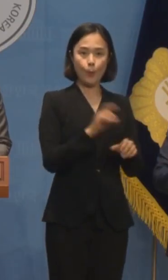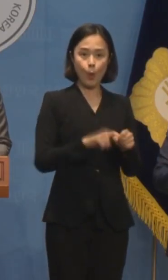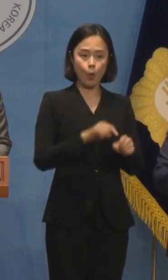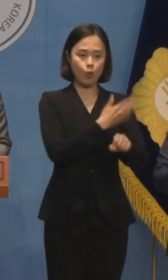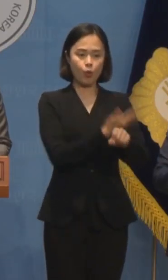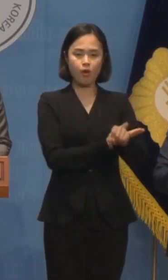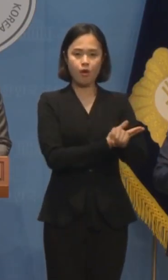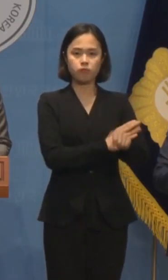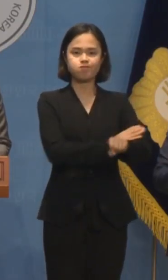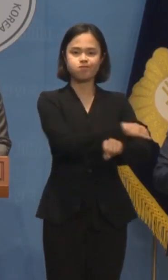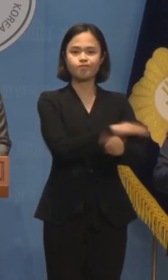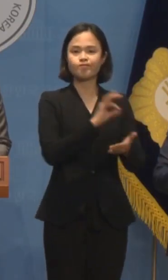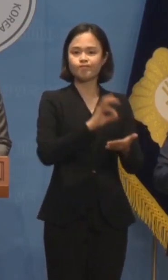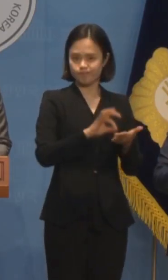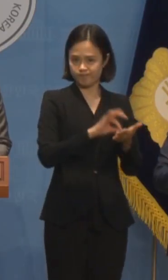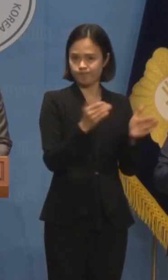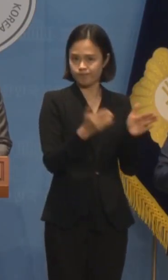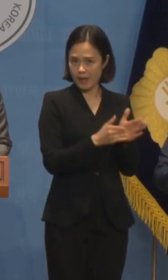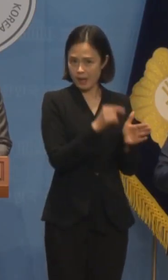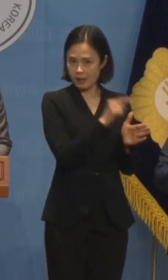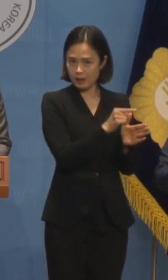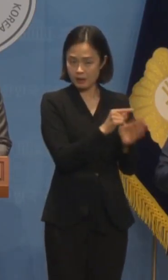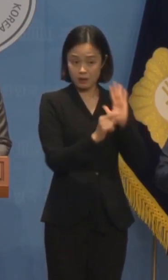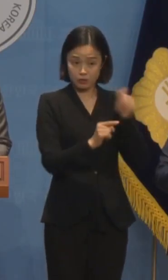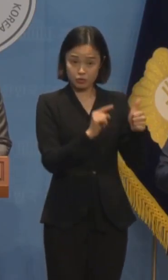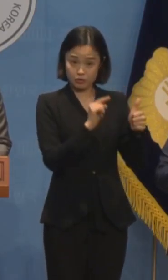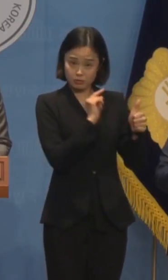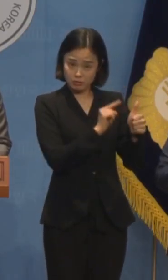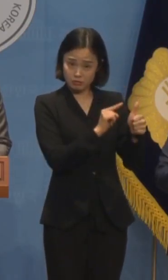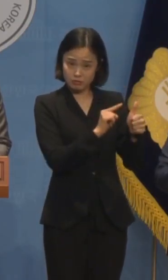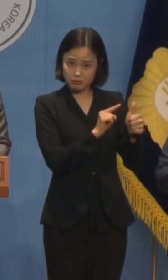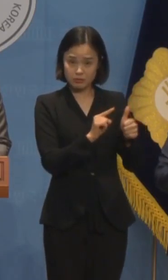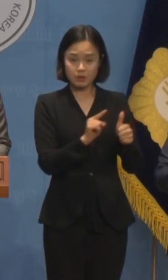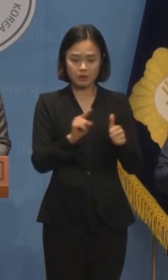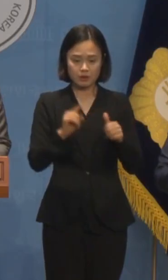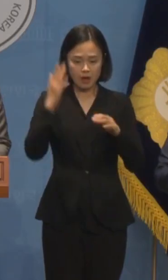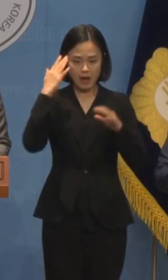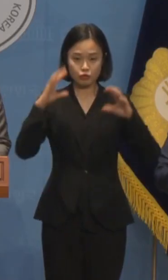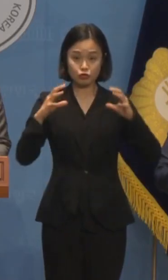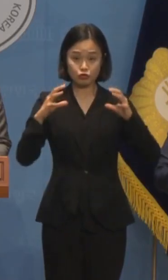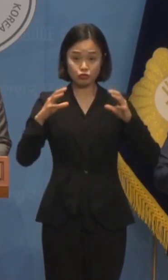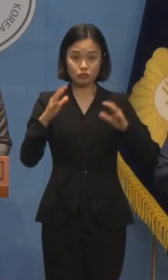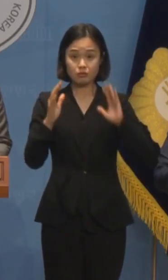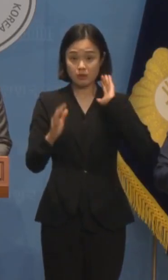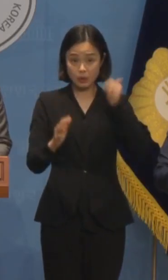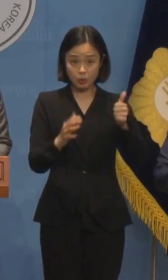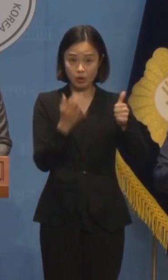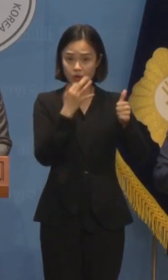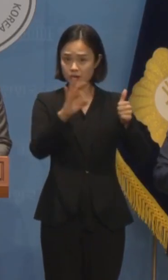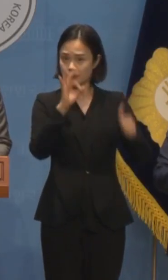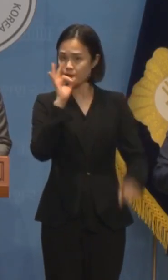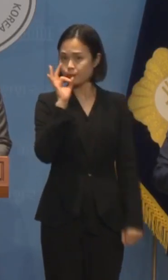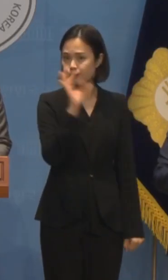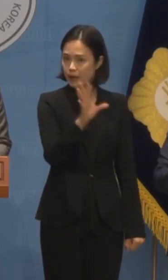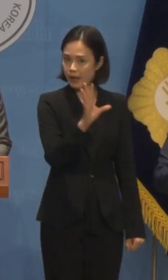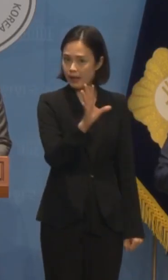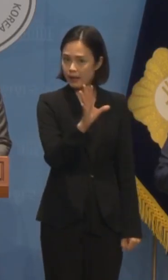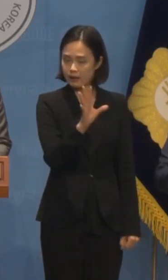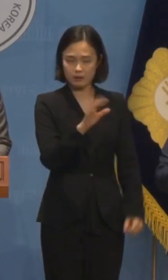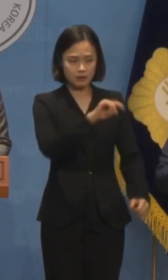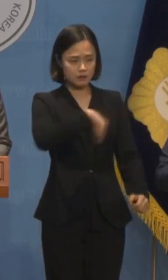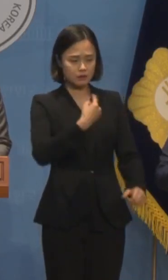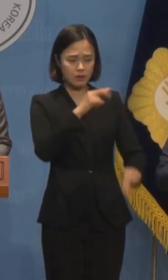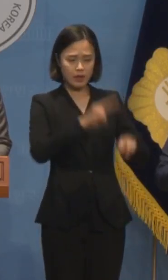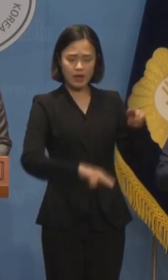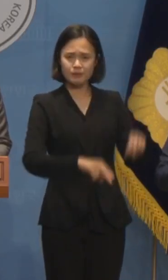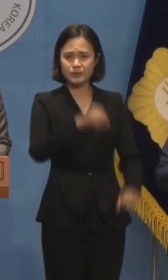이상 윤석열 대통령을 대한민국 대통령이라고 할 수 없을 것입니다. 스스로 그만두는 것이 마땅하지만